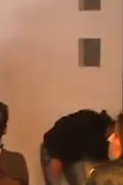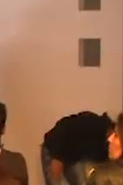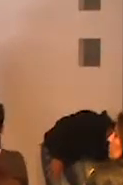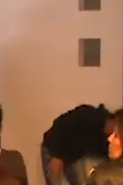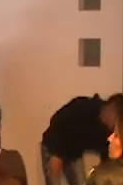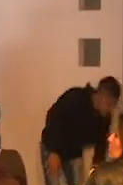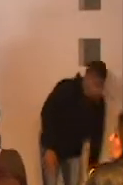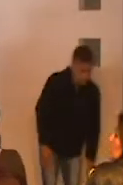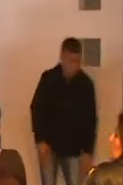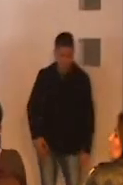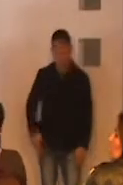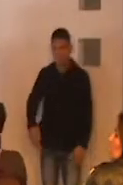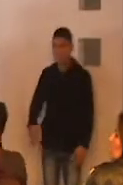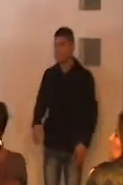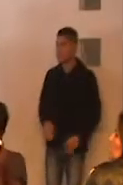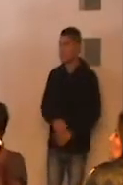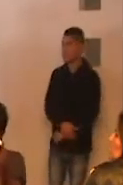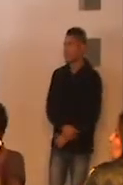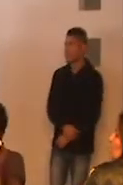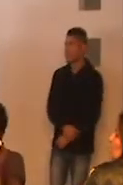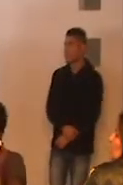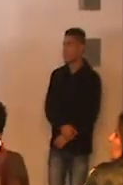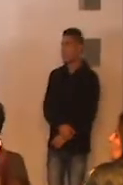Para los educadores especiales.